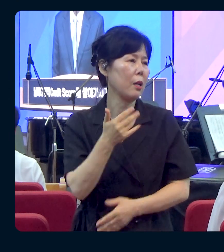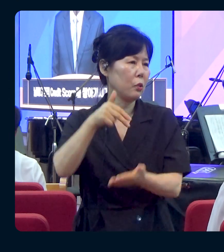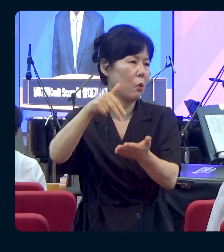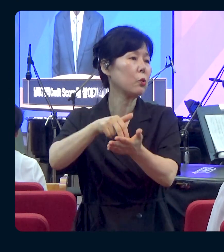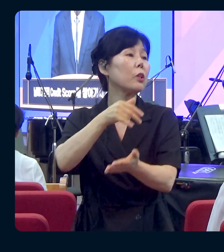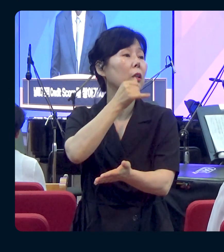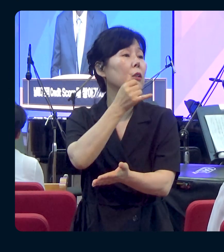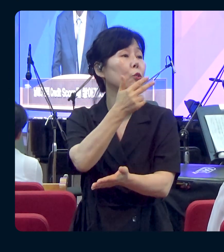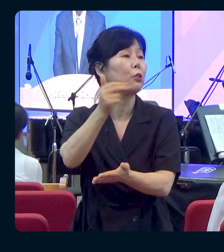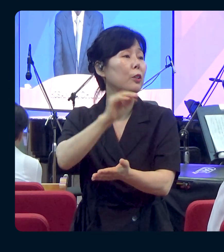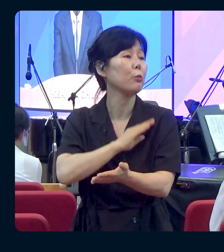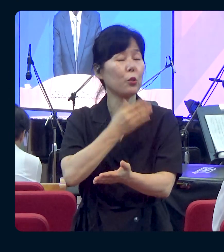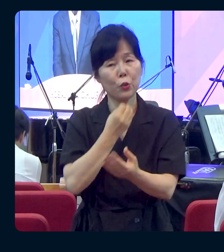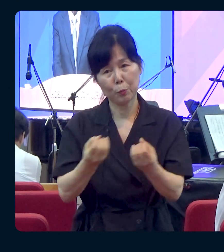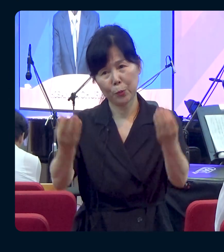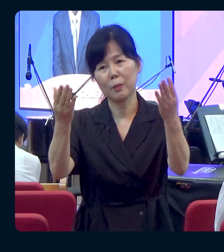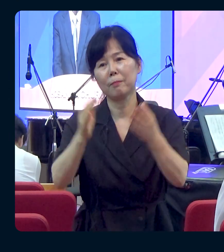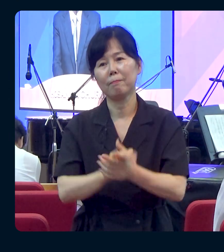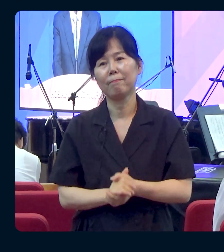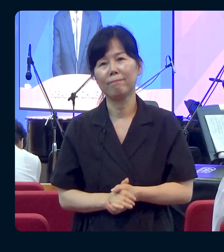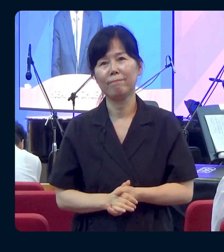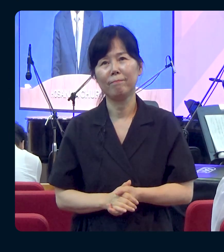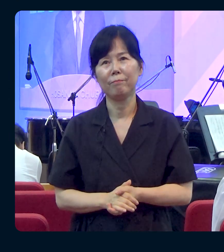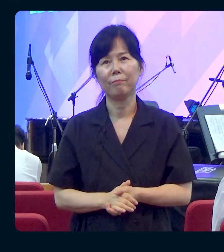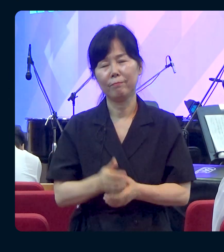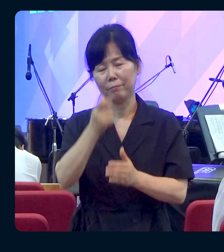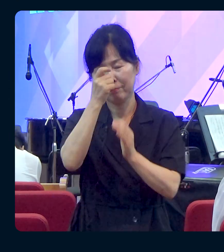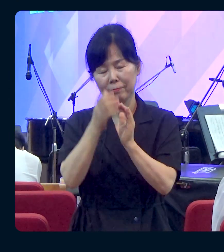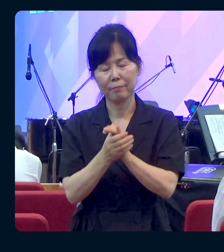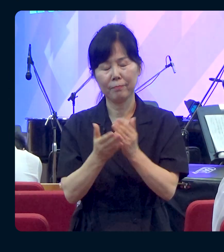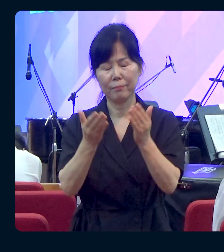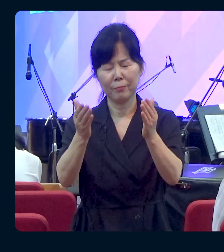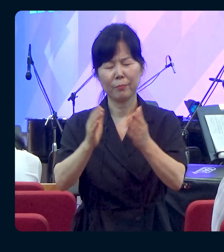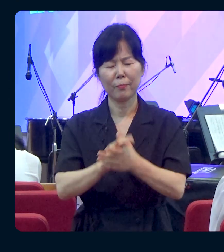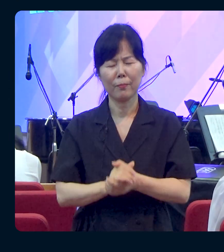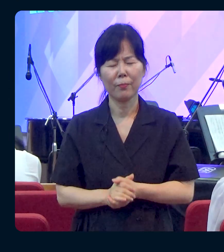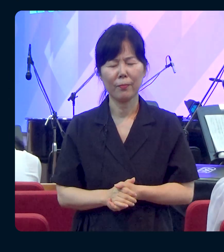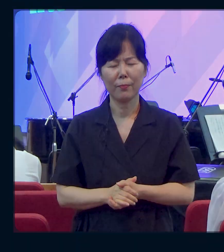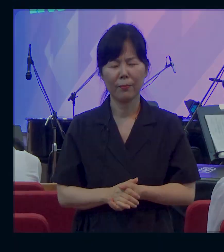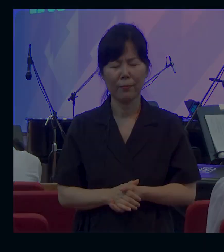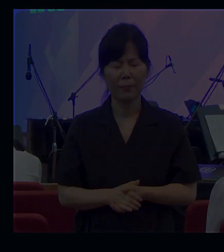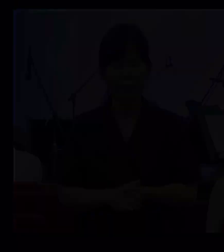아름답게 복되게 서실 수 있기를 주님을 축원합니다. 기도하겠습니다.